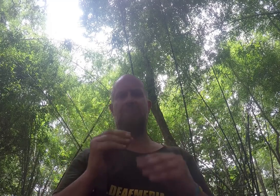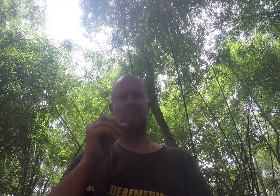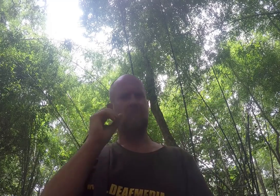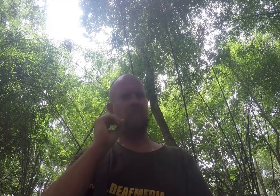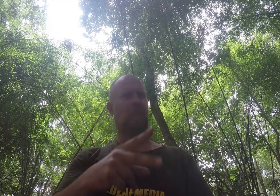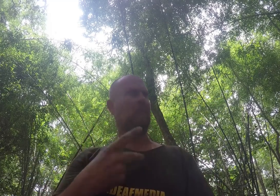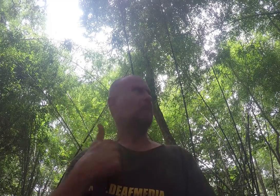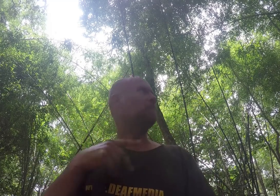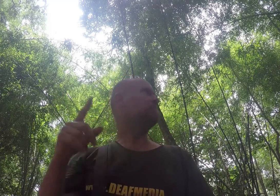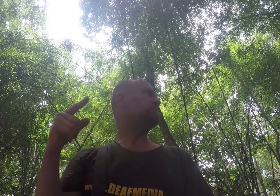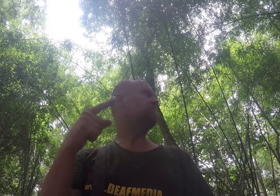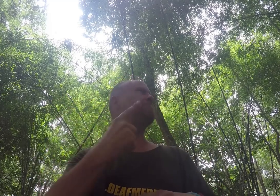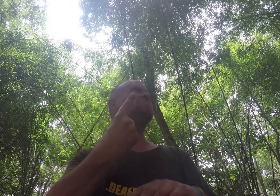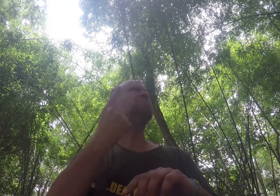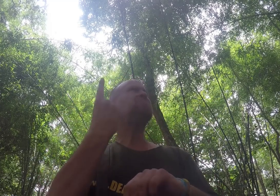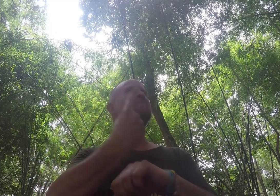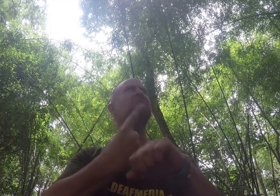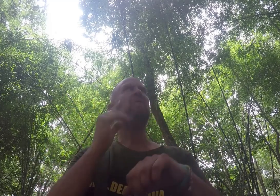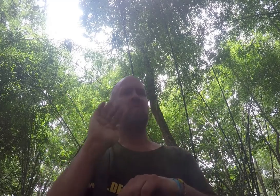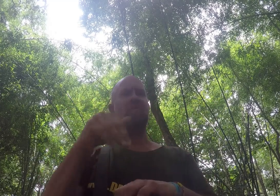dauerte alles etwa über eine Stunde.